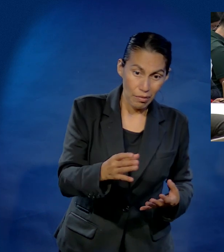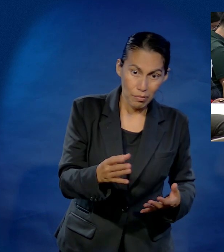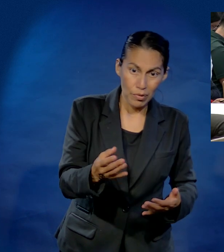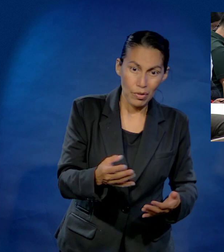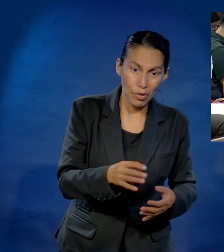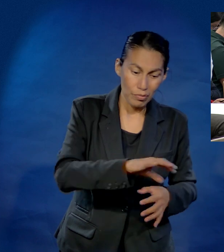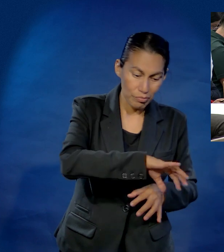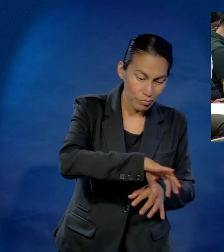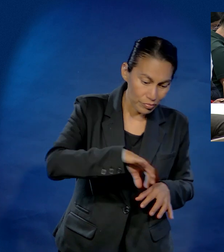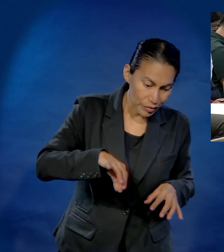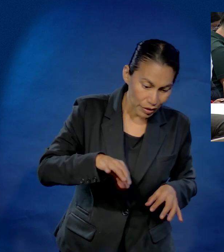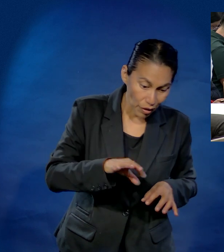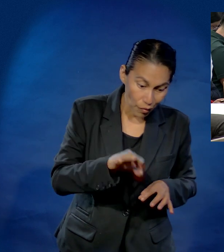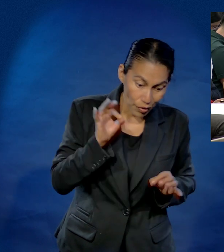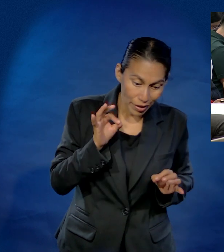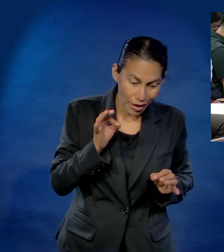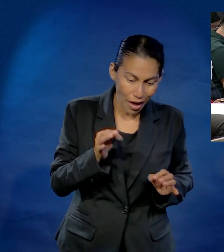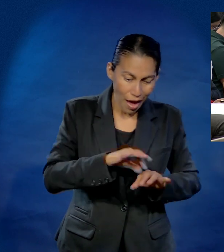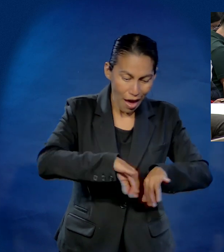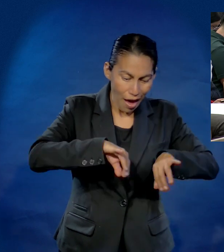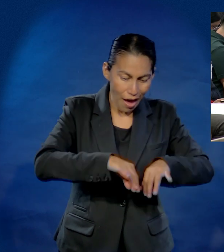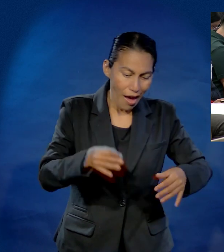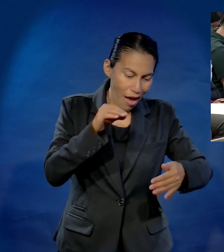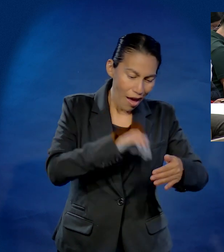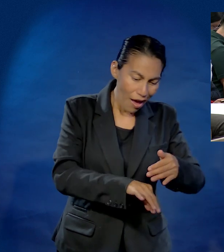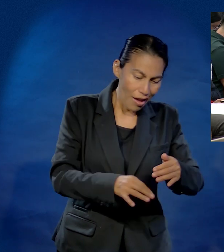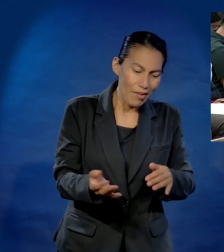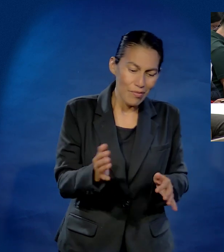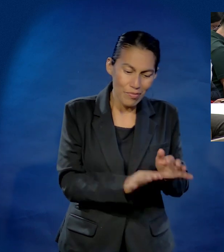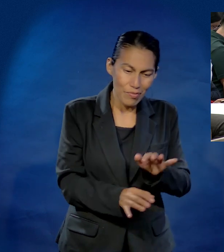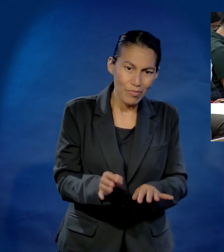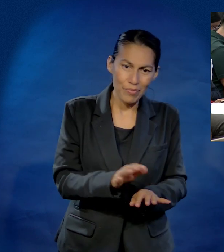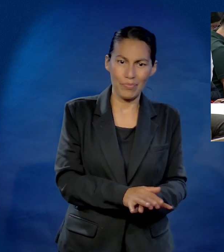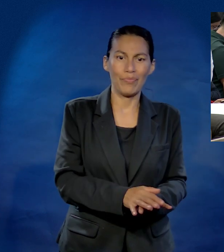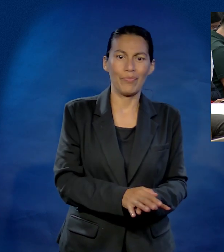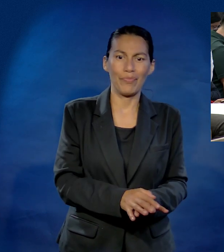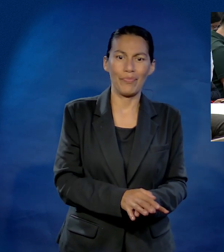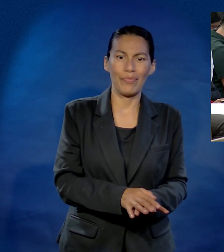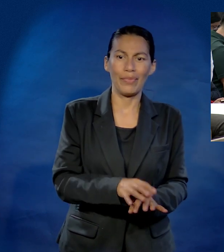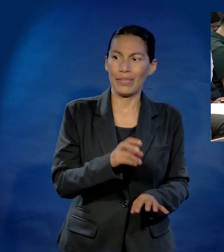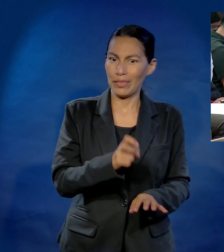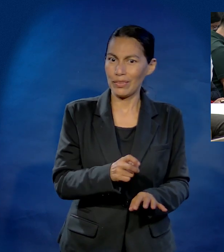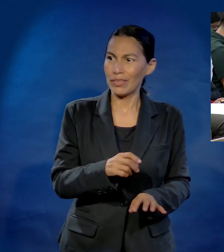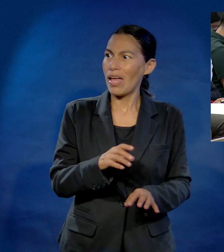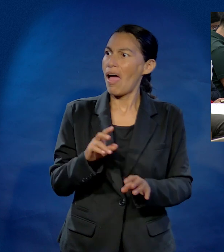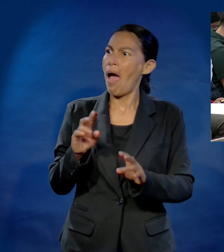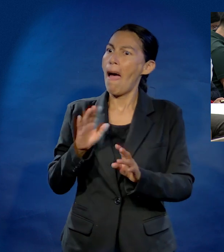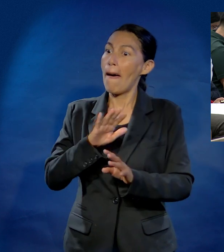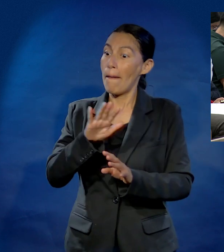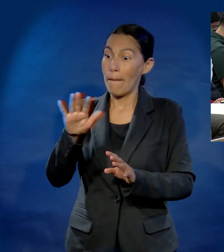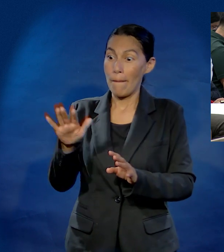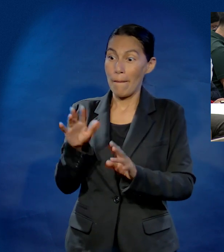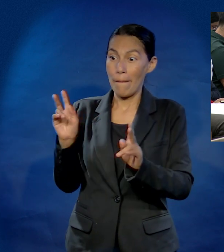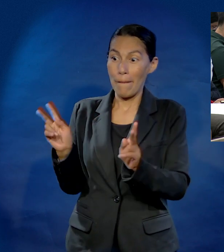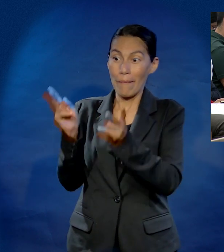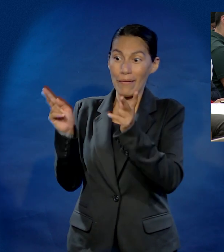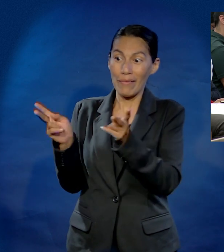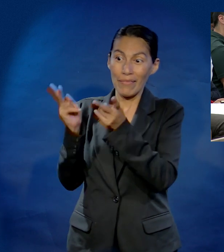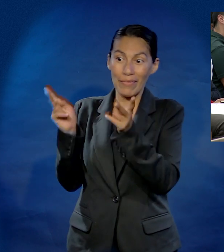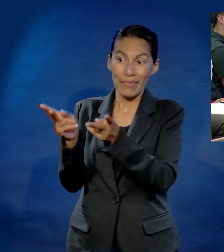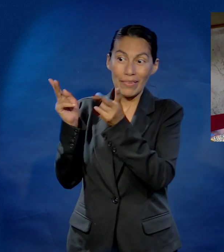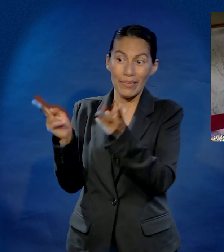es semejante a un tesoro escondido en un campo, el cual un hombre